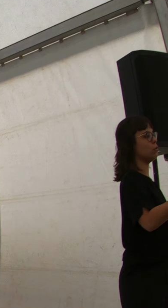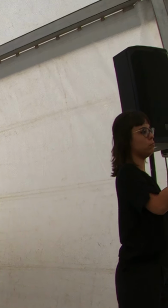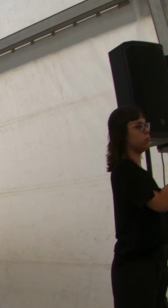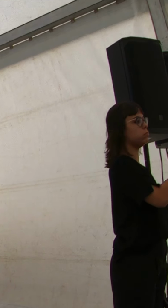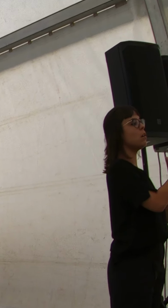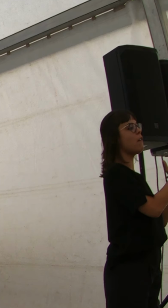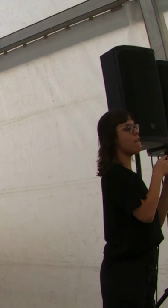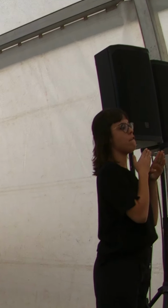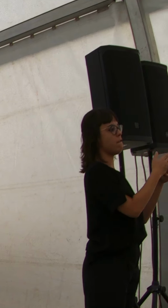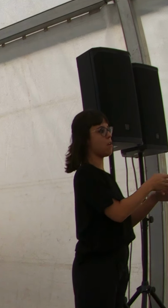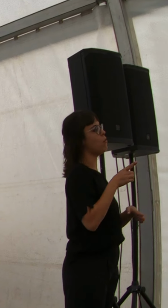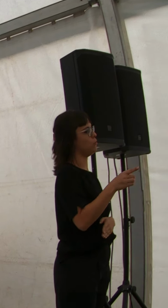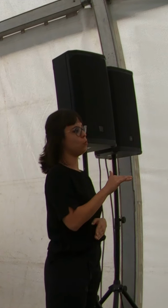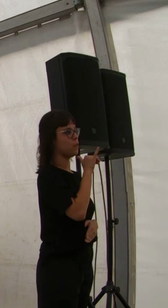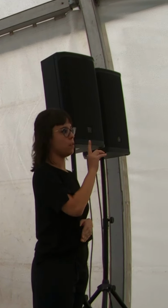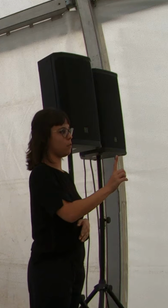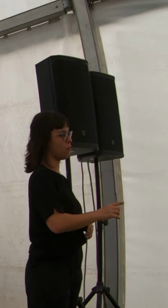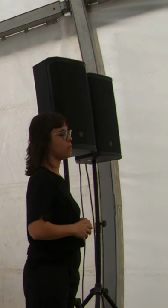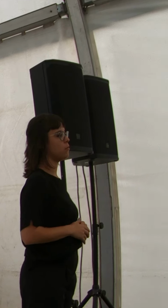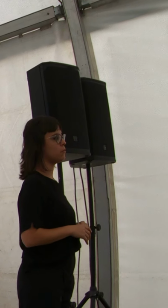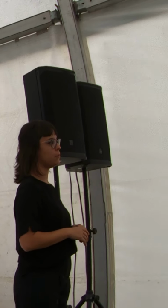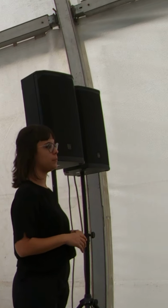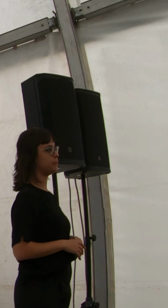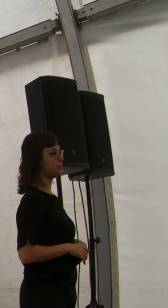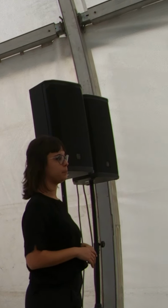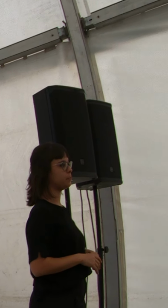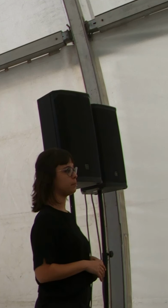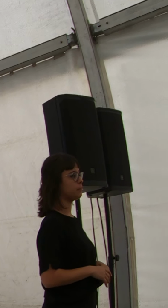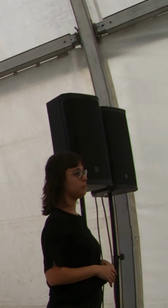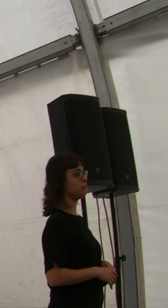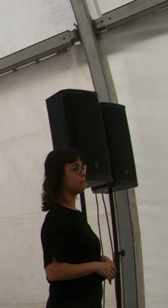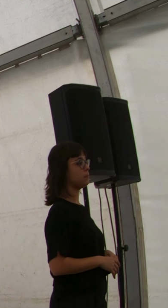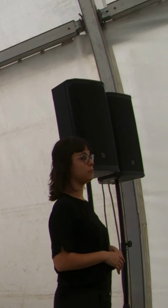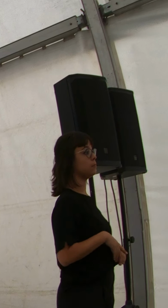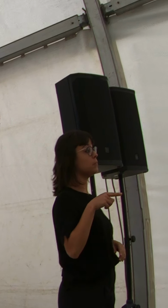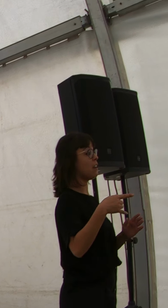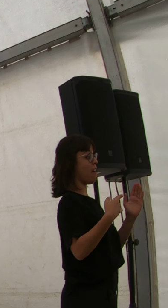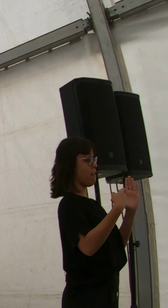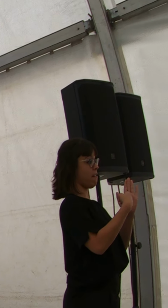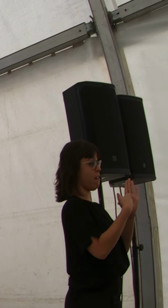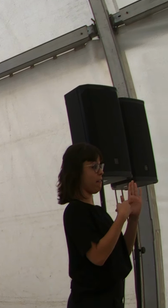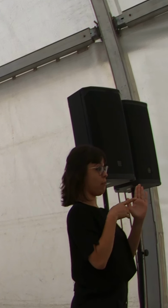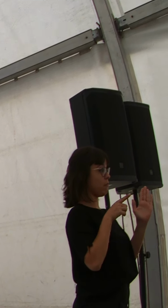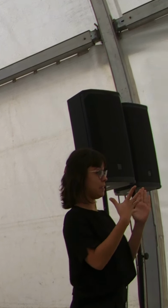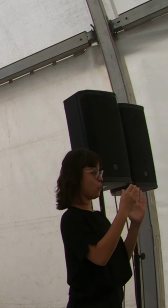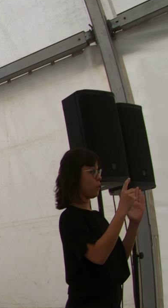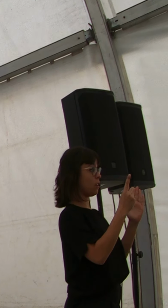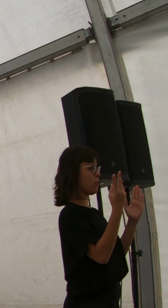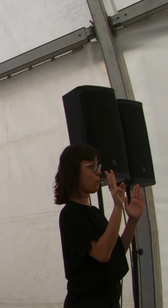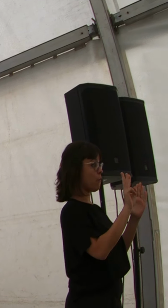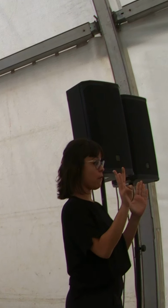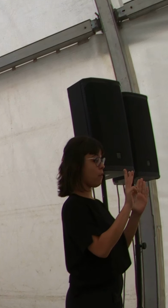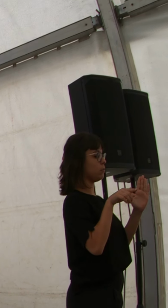corriente continua. Al principio, encontrar un cargador de 50 kilovatios era un auténtico milagro,